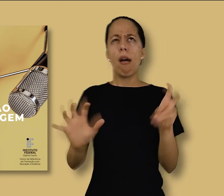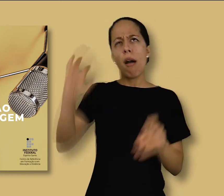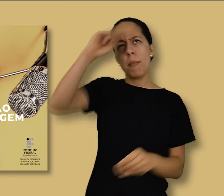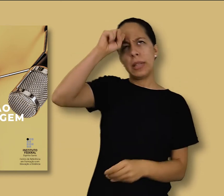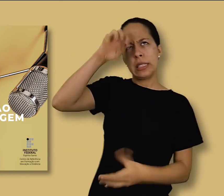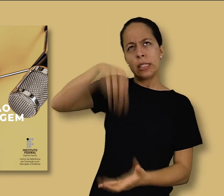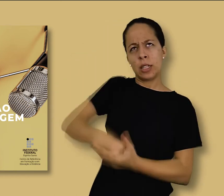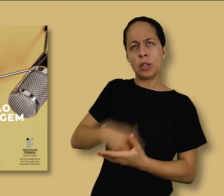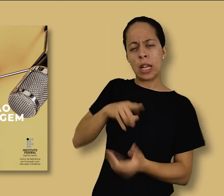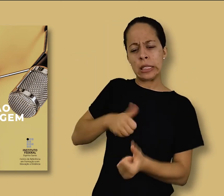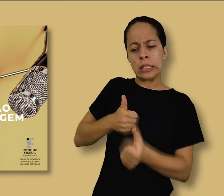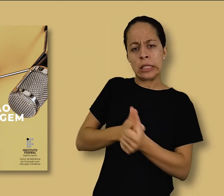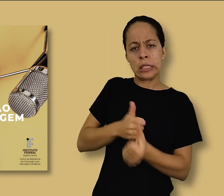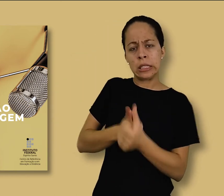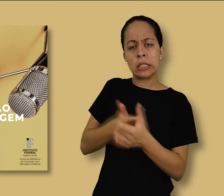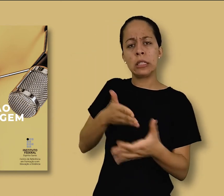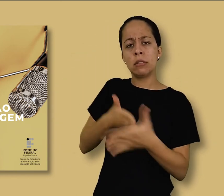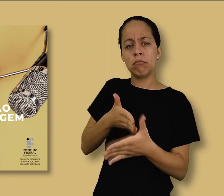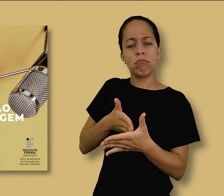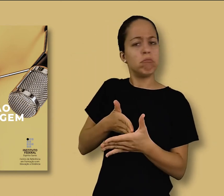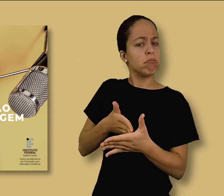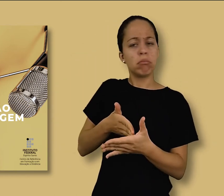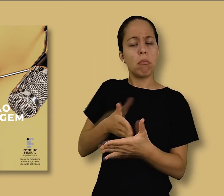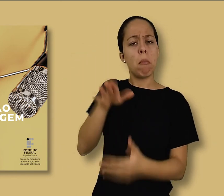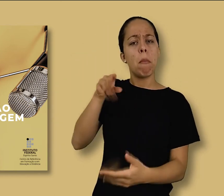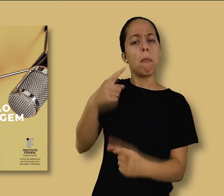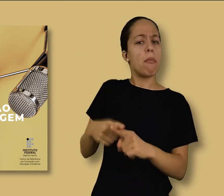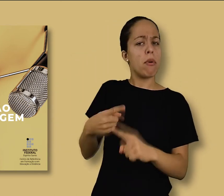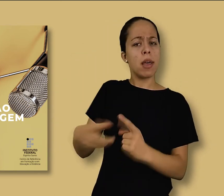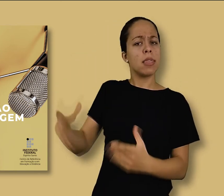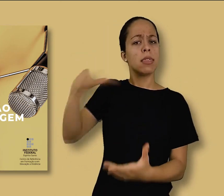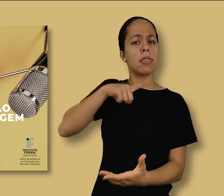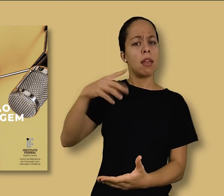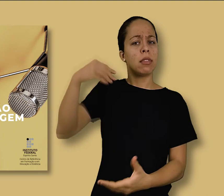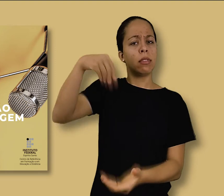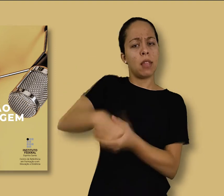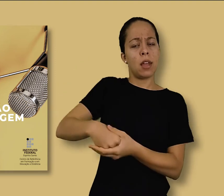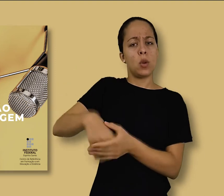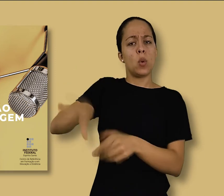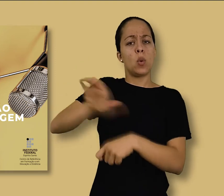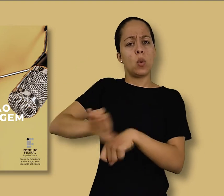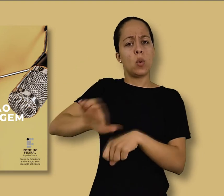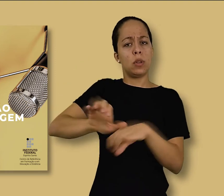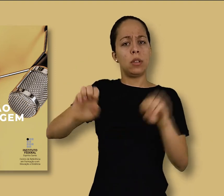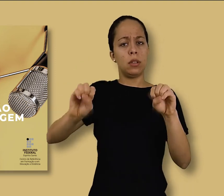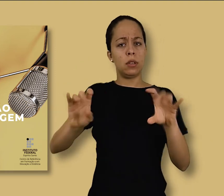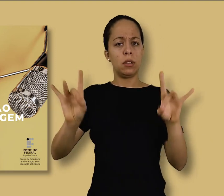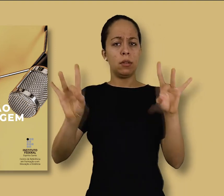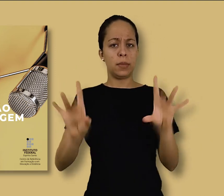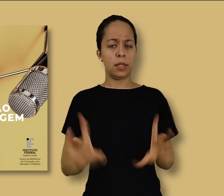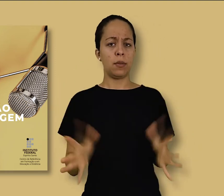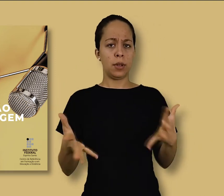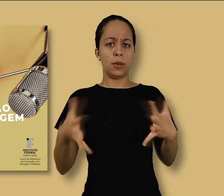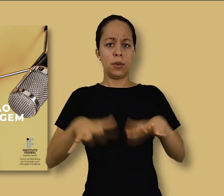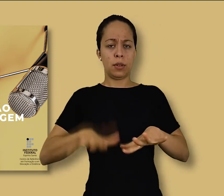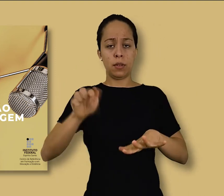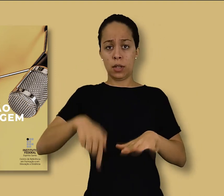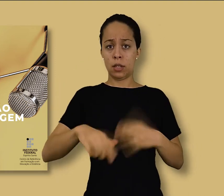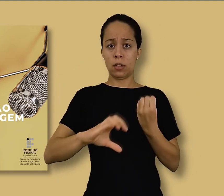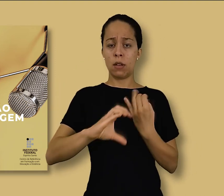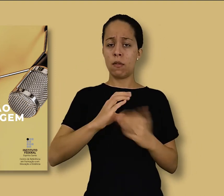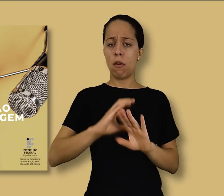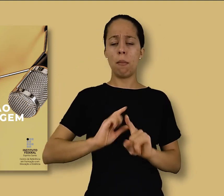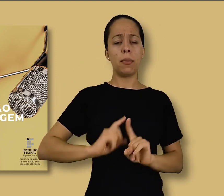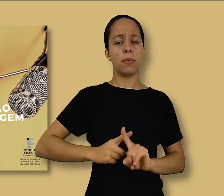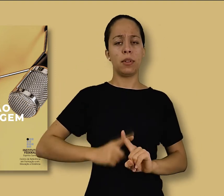que essa temática patologização da aprendizagem é porque que ela faz parte da matriz curricular do curso de Educação